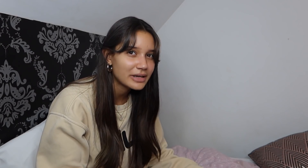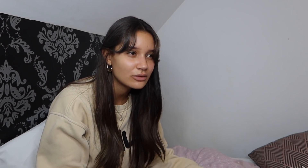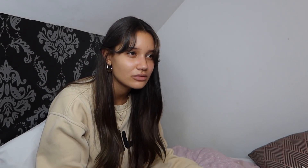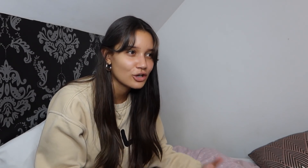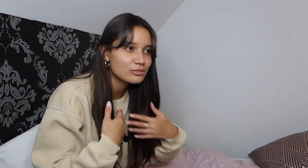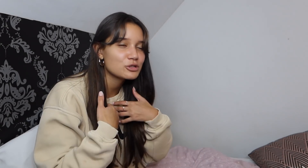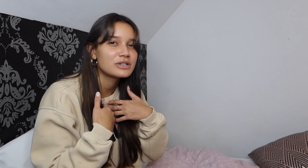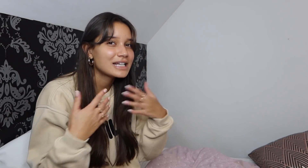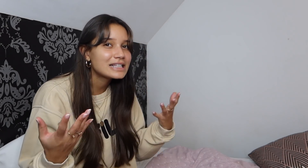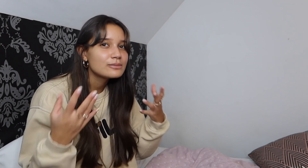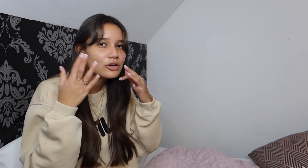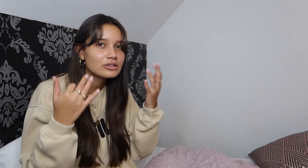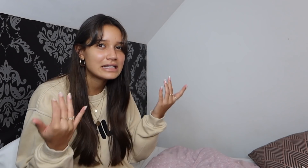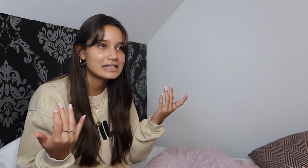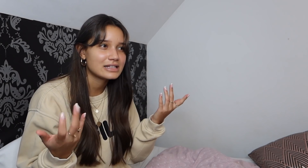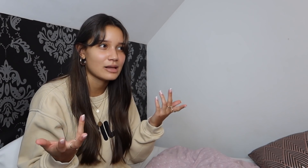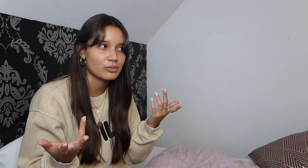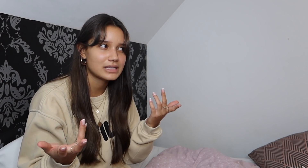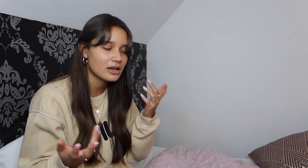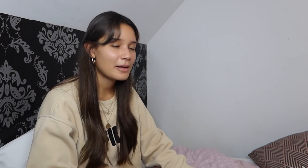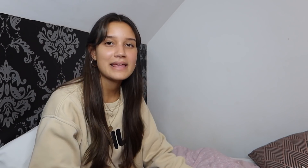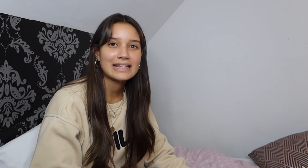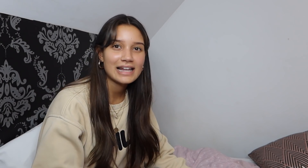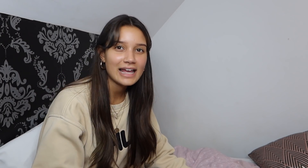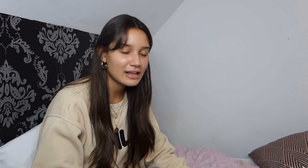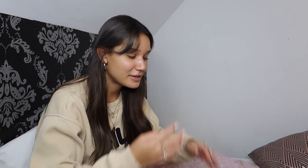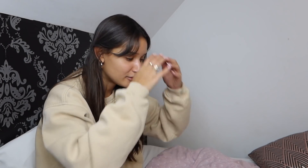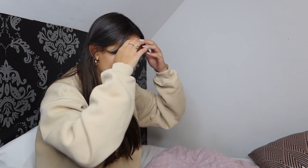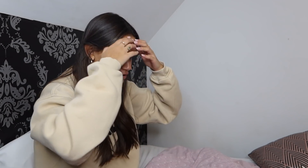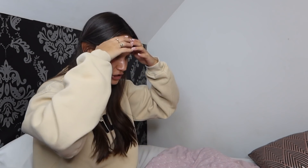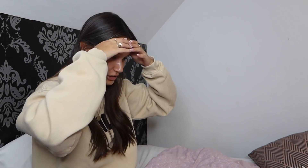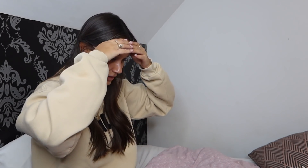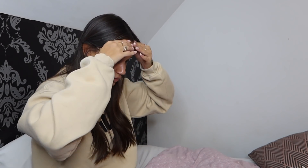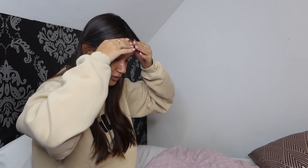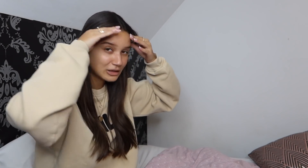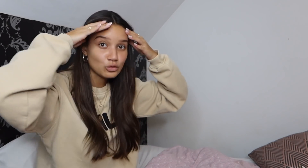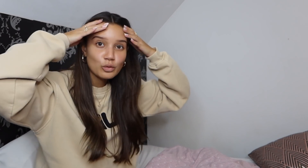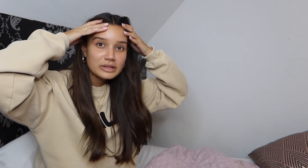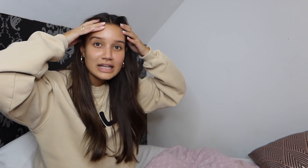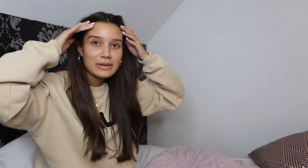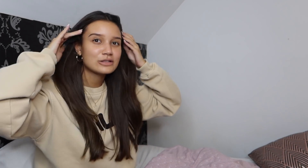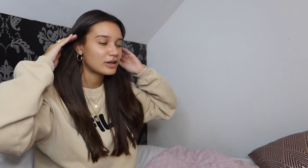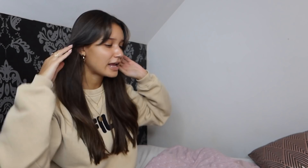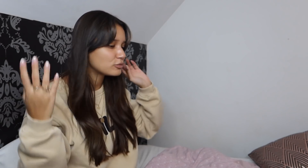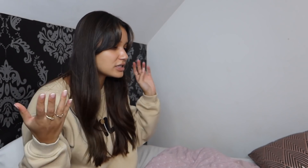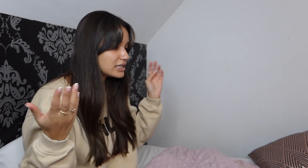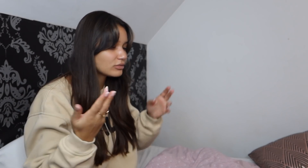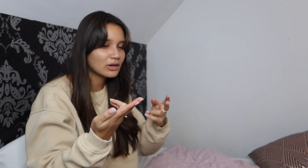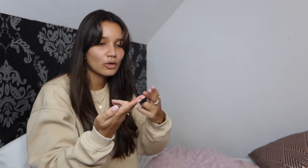prénom? Genre comment je peux dire Kim en langue des signes? C'est un peu bizarre. Putain mais il y a des lettres. Maintenant là je crois que j'ai pris une vidéo trop compliquée parce que là elle me dit on est en P,